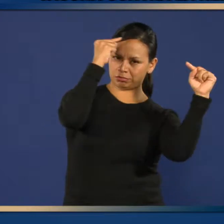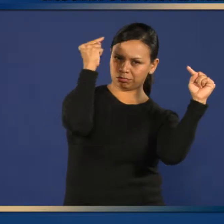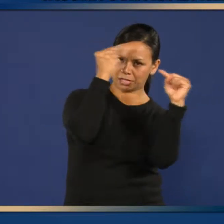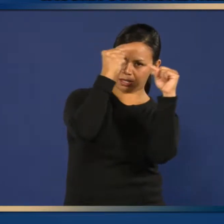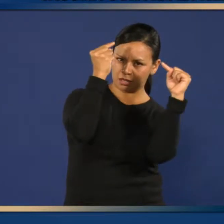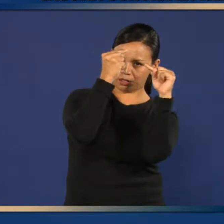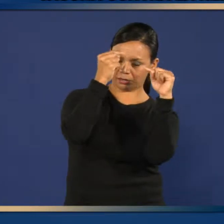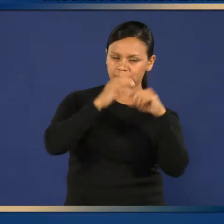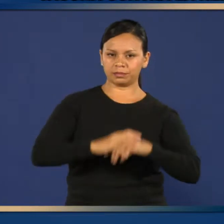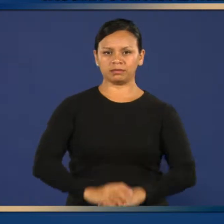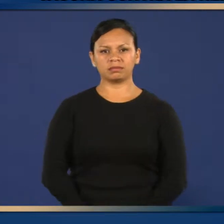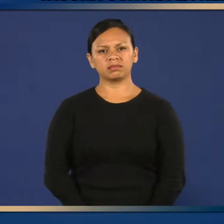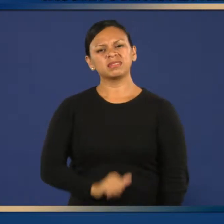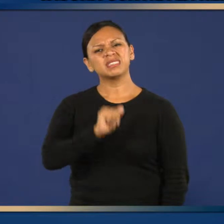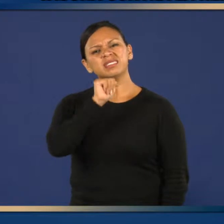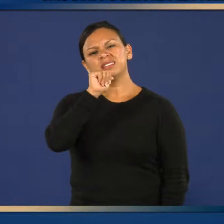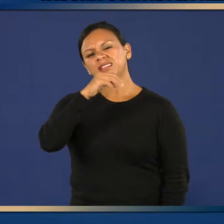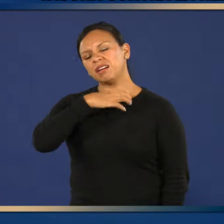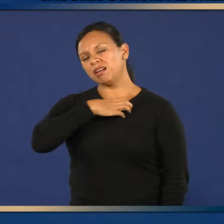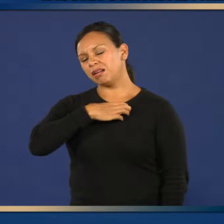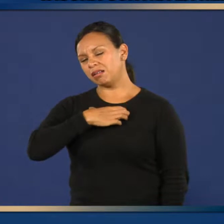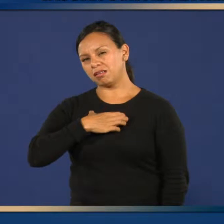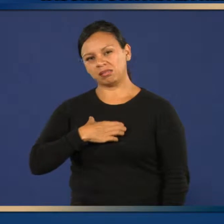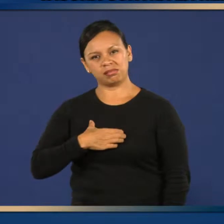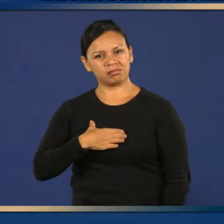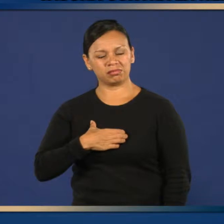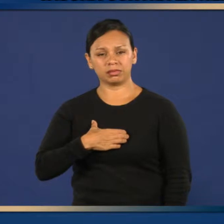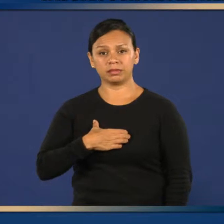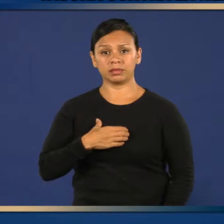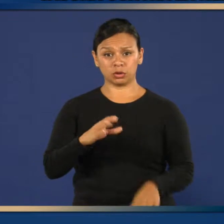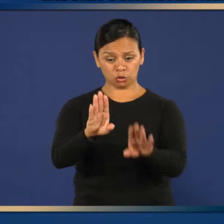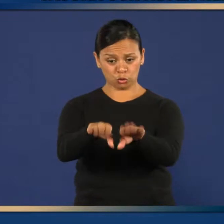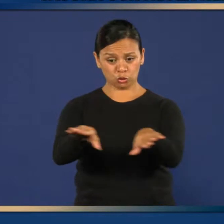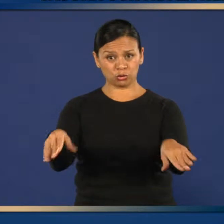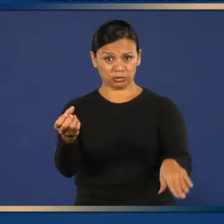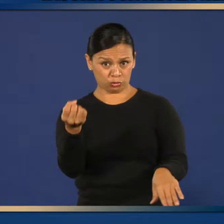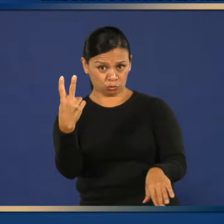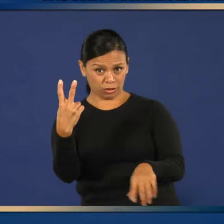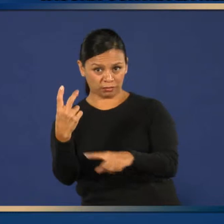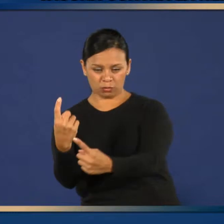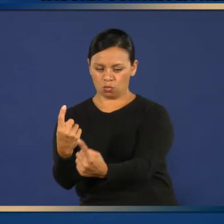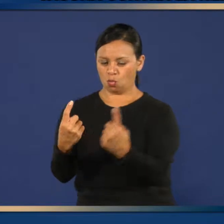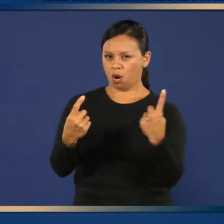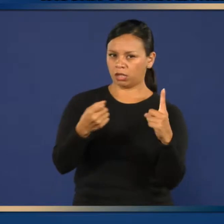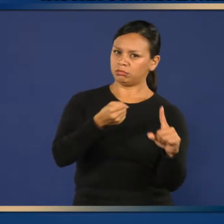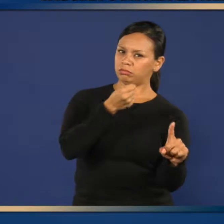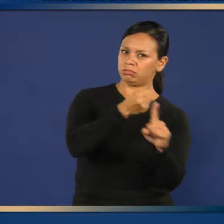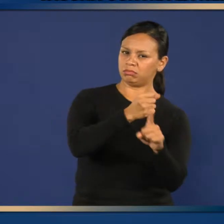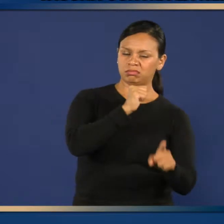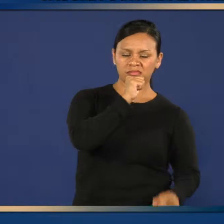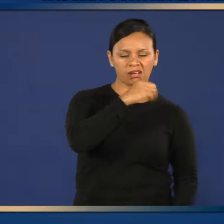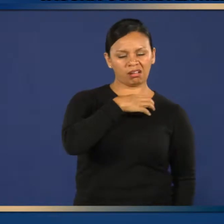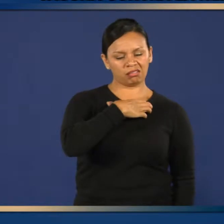pérdida del apetito cerca de 1 de cada 12 niños